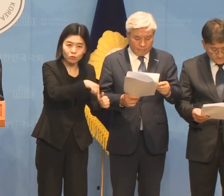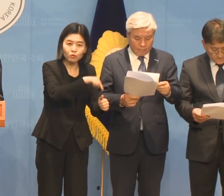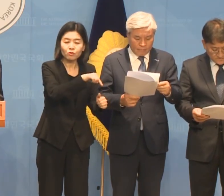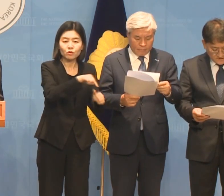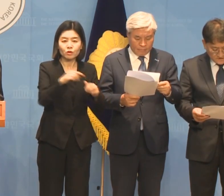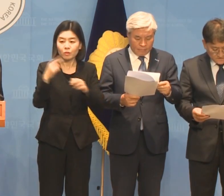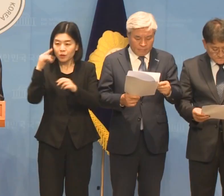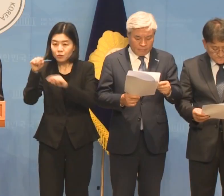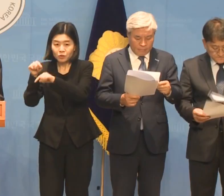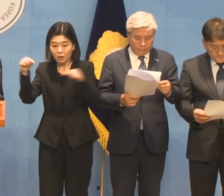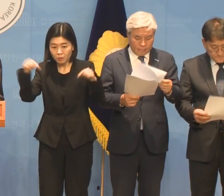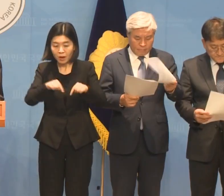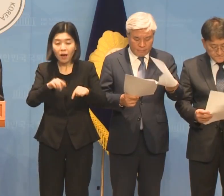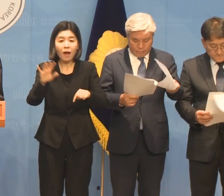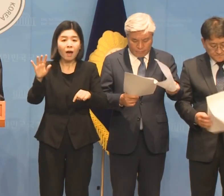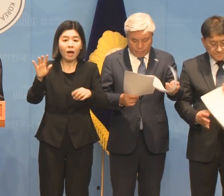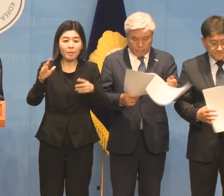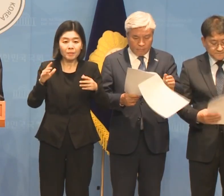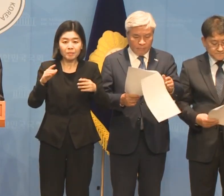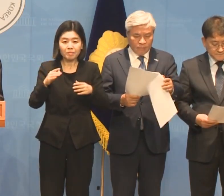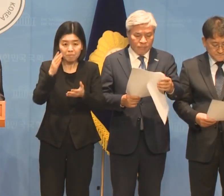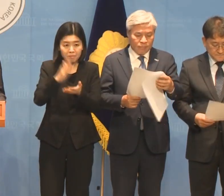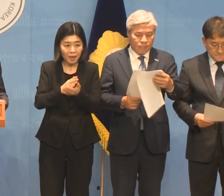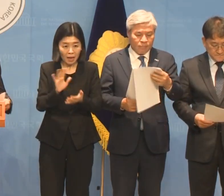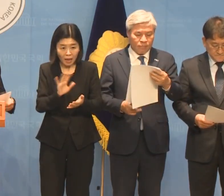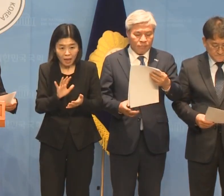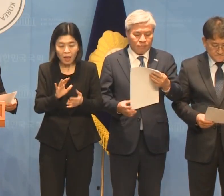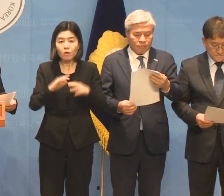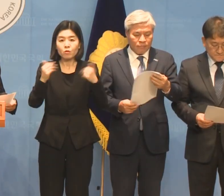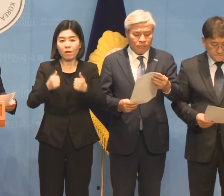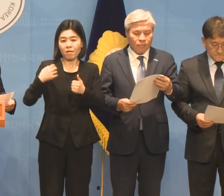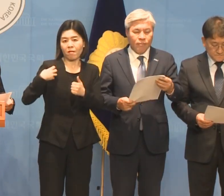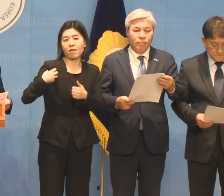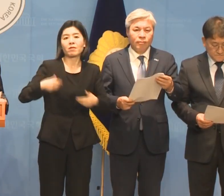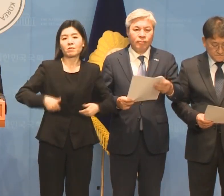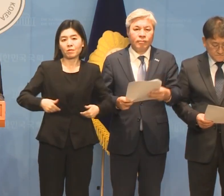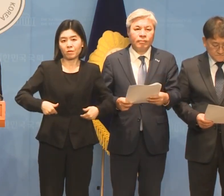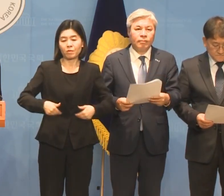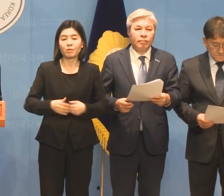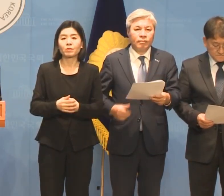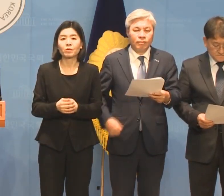중단하지 않는다면 국회는 국회 일을 해야 합니다.